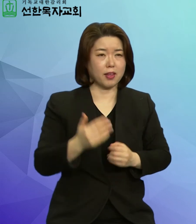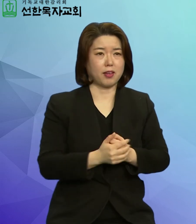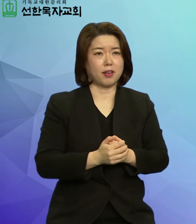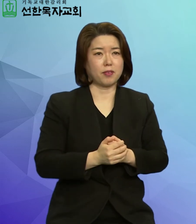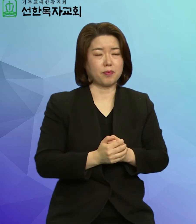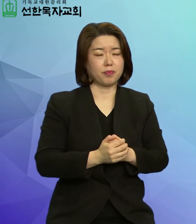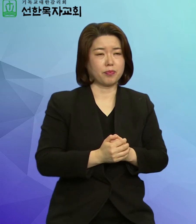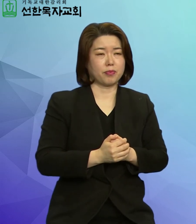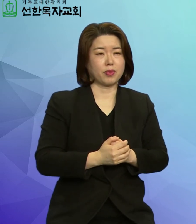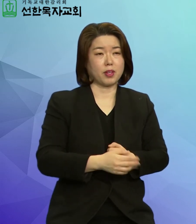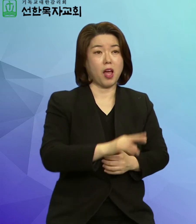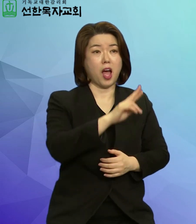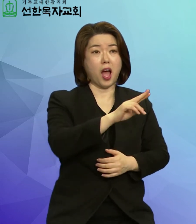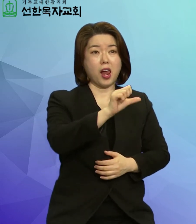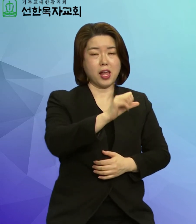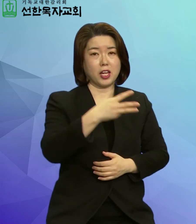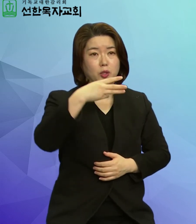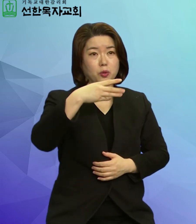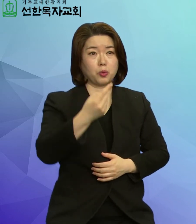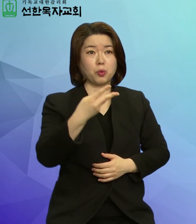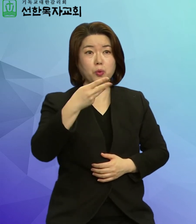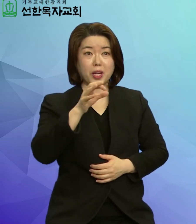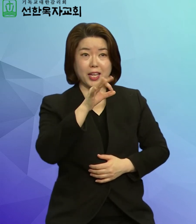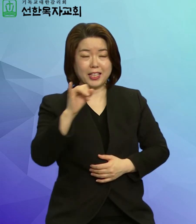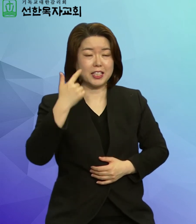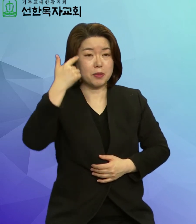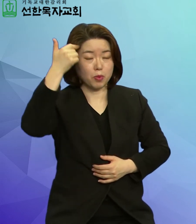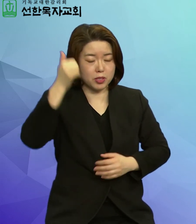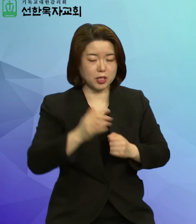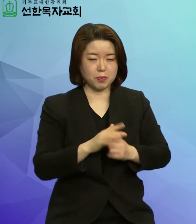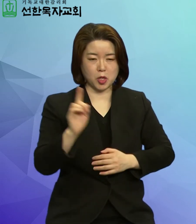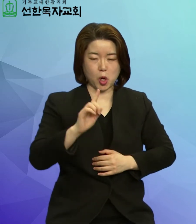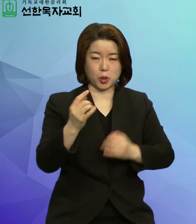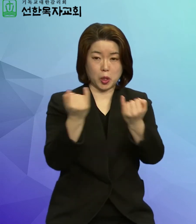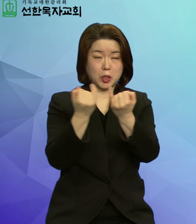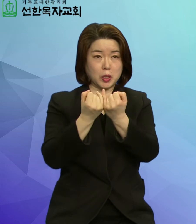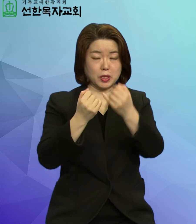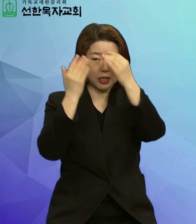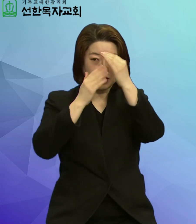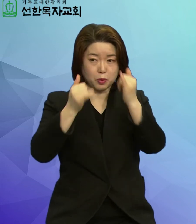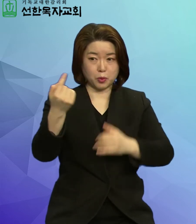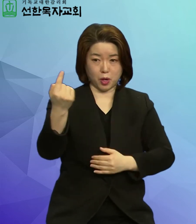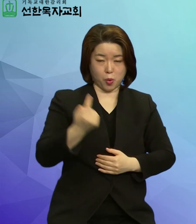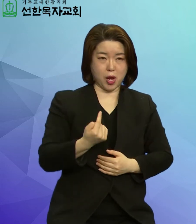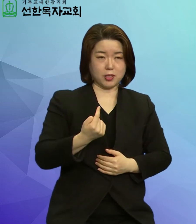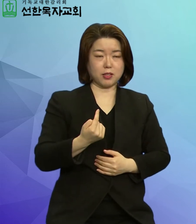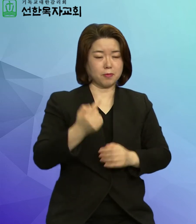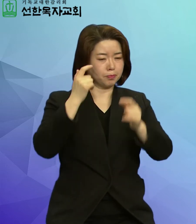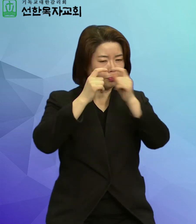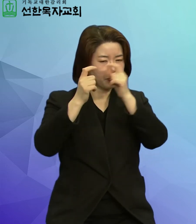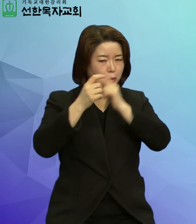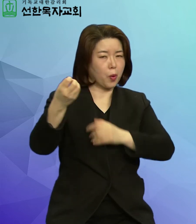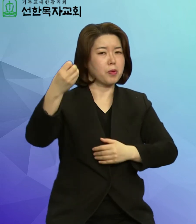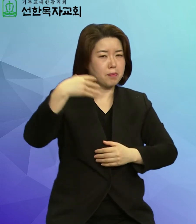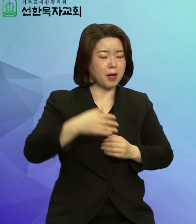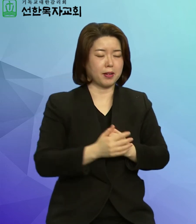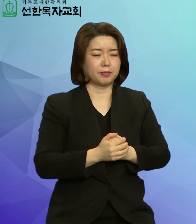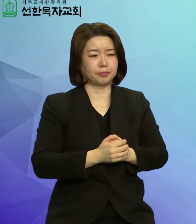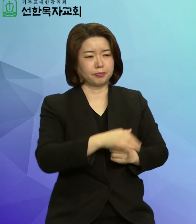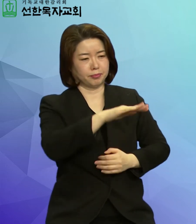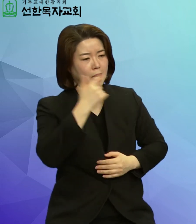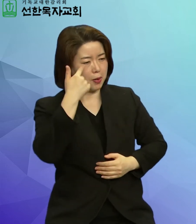되잖아요. R.A. 토레이 목사님에게 어느 여성도가 찾아와서 그런 고민을 이야기를